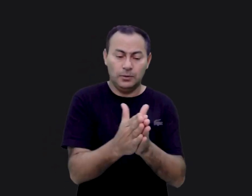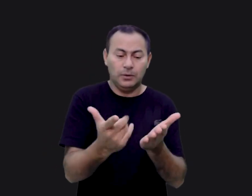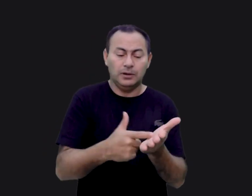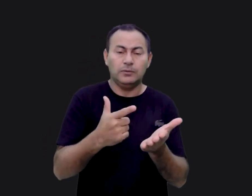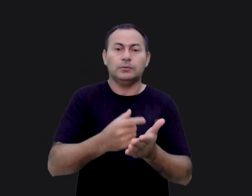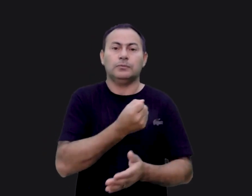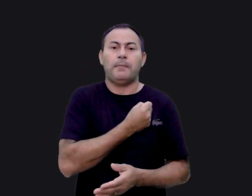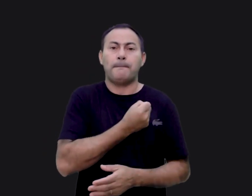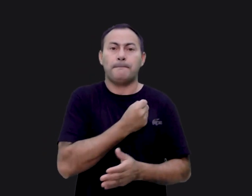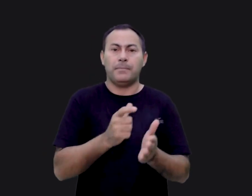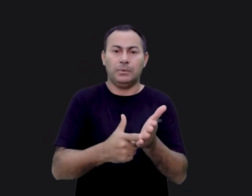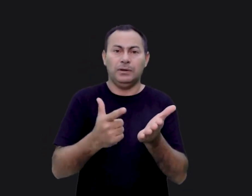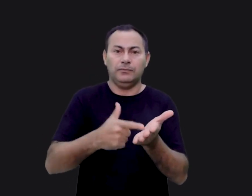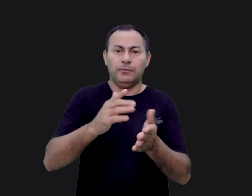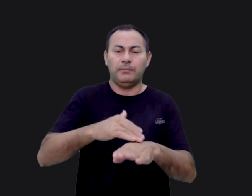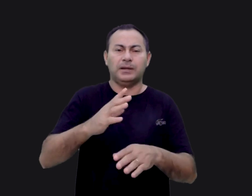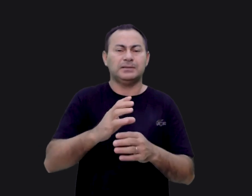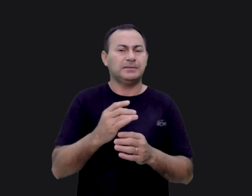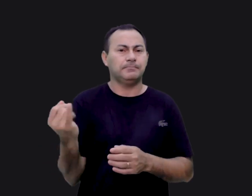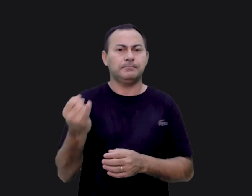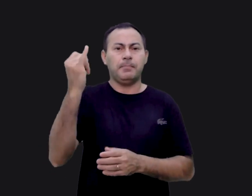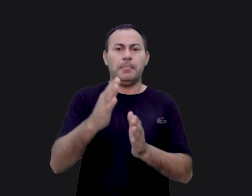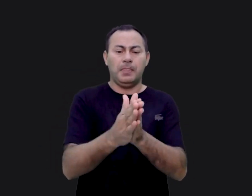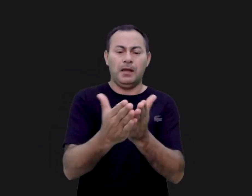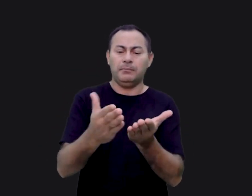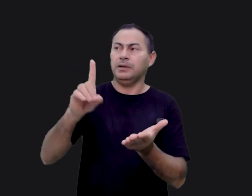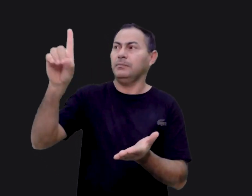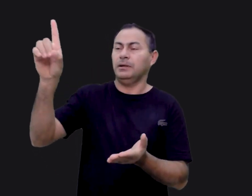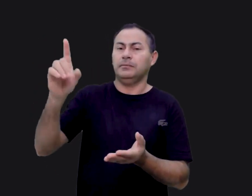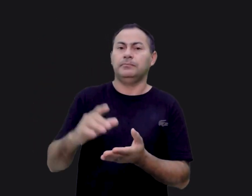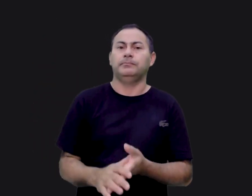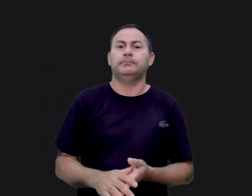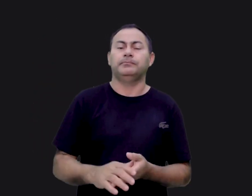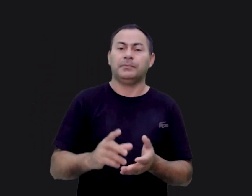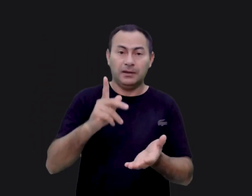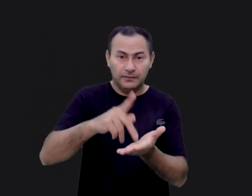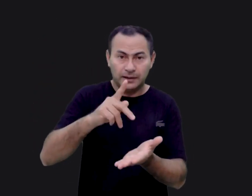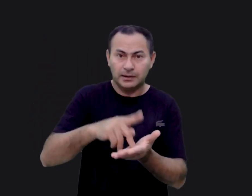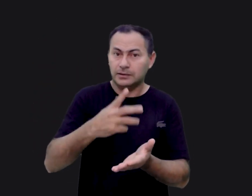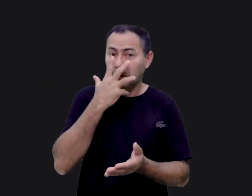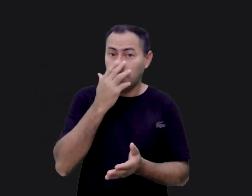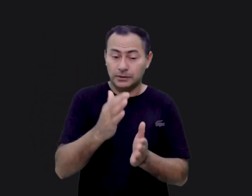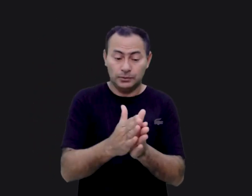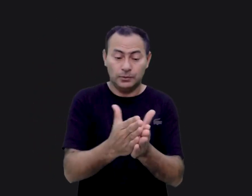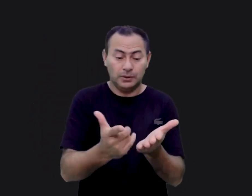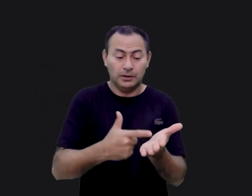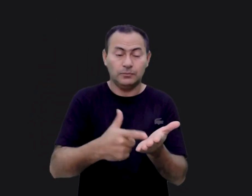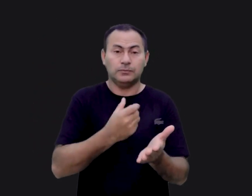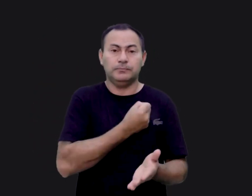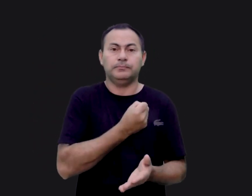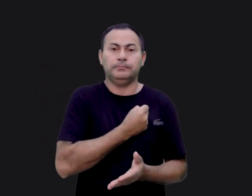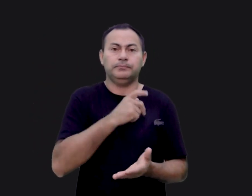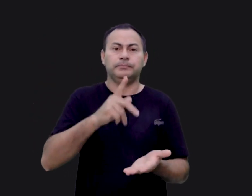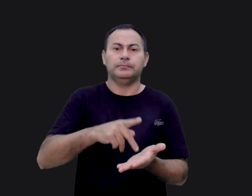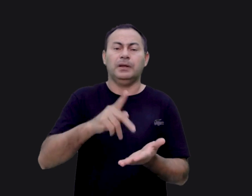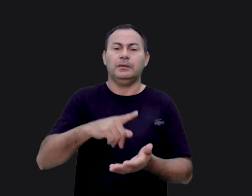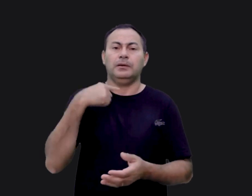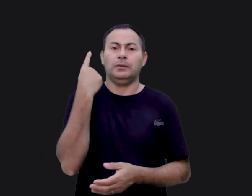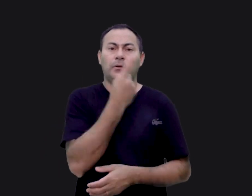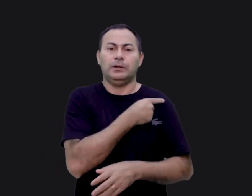que o livro de Números é um dos livros mais intrigantes da Bíblia. É verdade, acho que o livro de Números realmente tem para